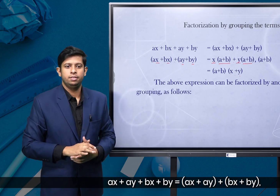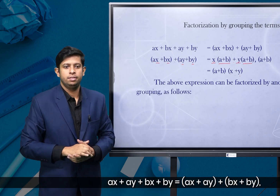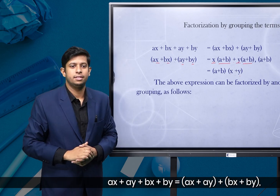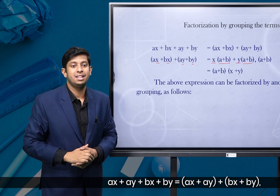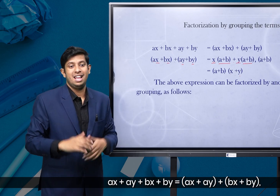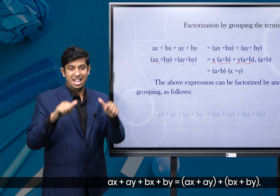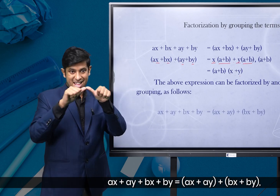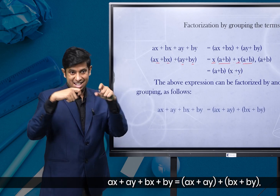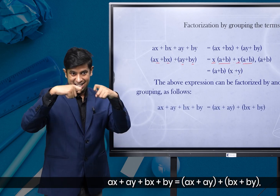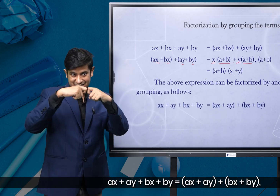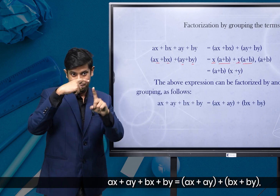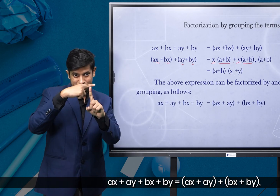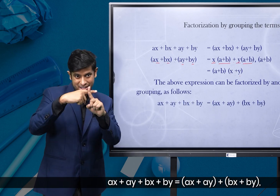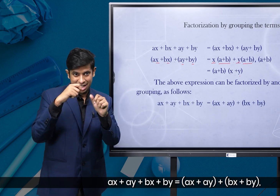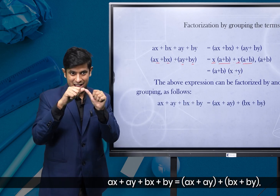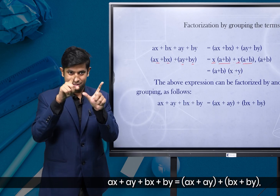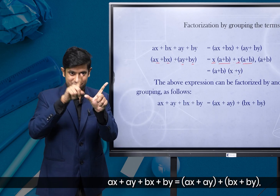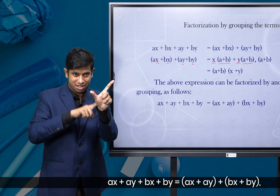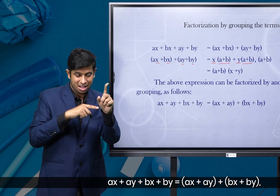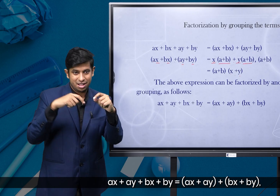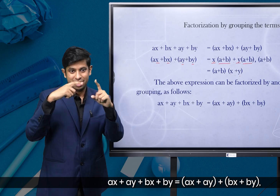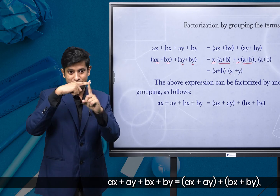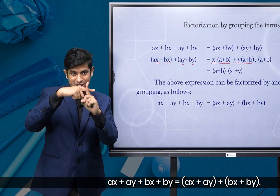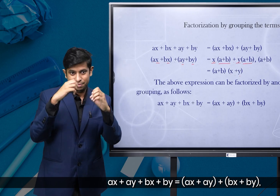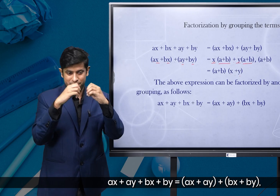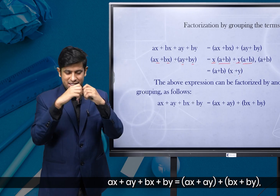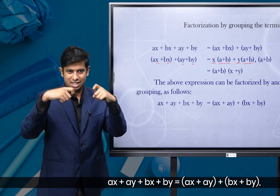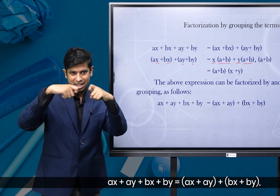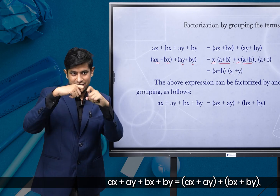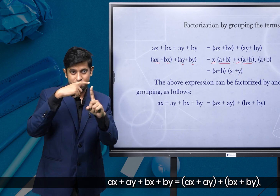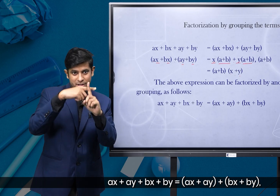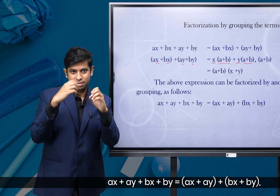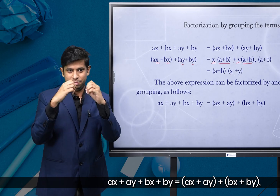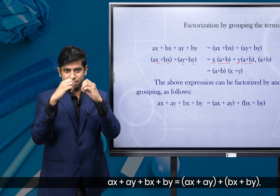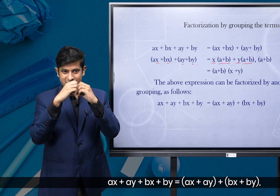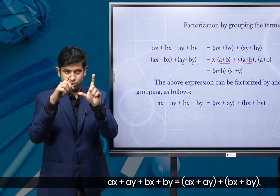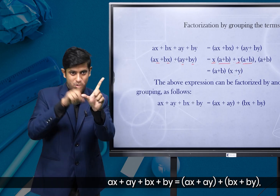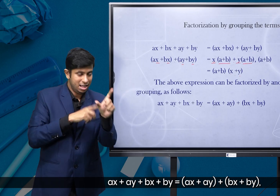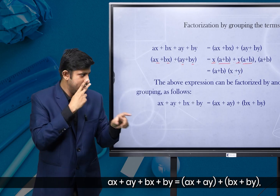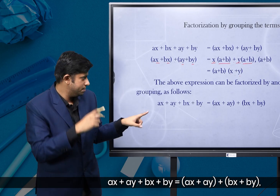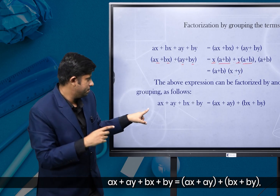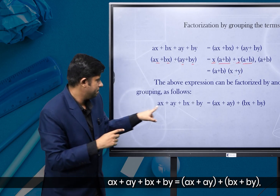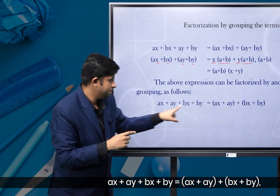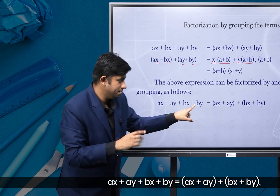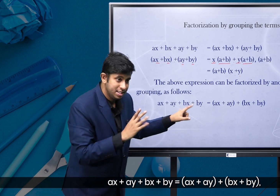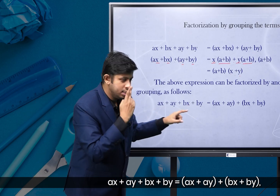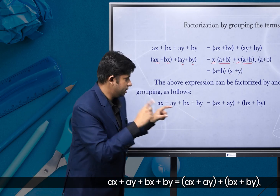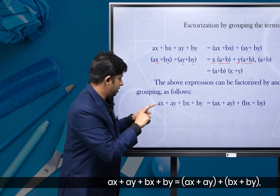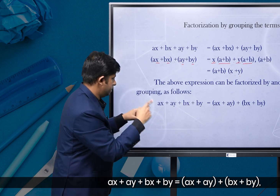ax अधिक ay अधिक bx अधिक by बरोबर कंसामध्ये ax अधिक ay कंस बंद अधिक